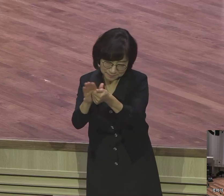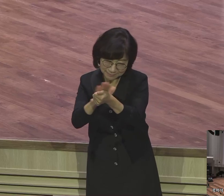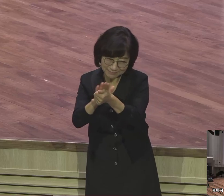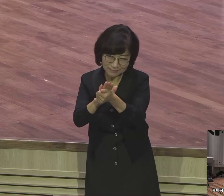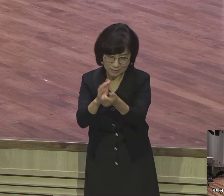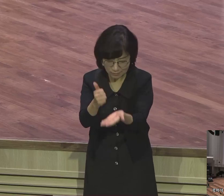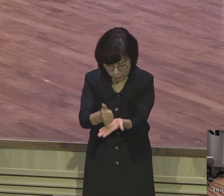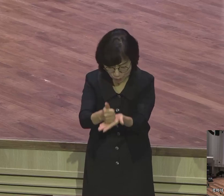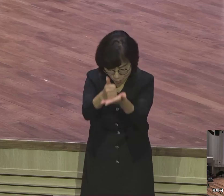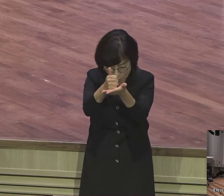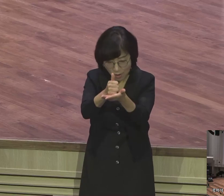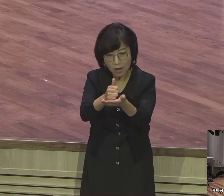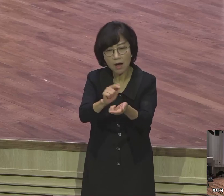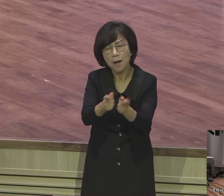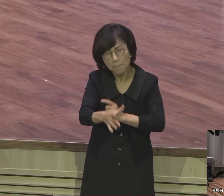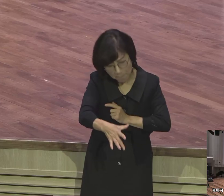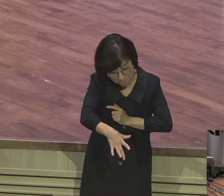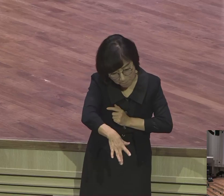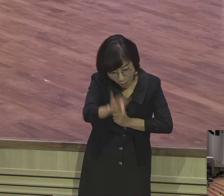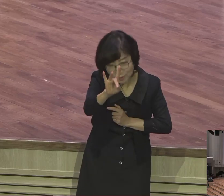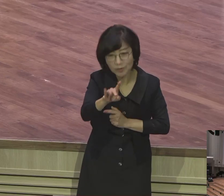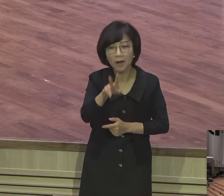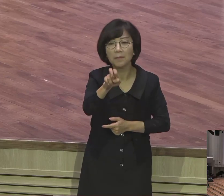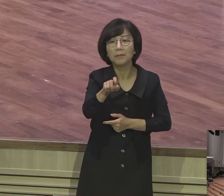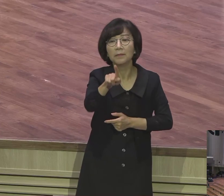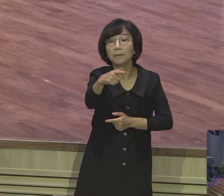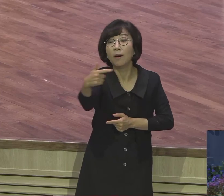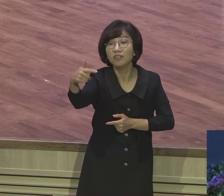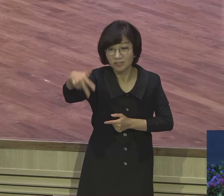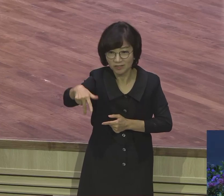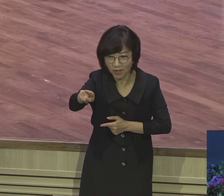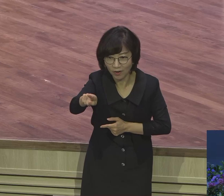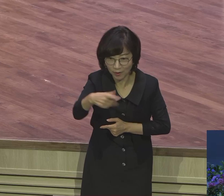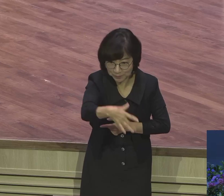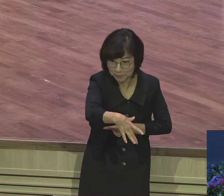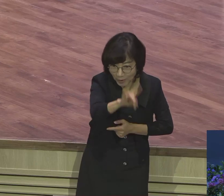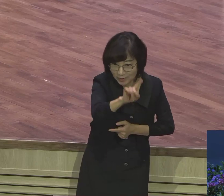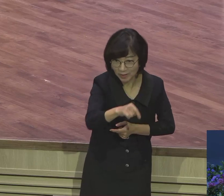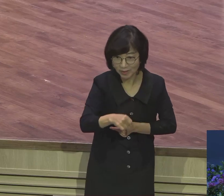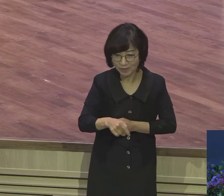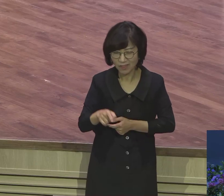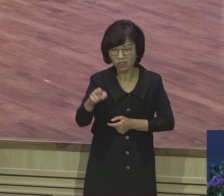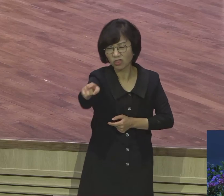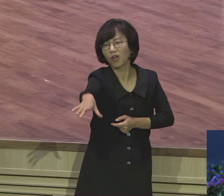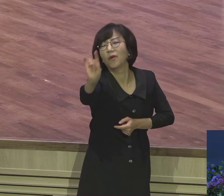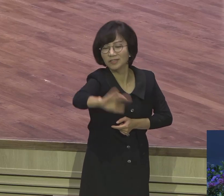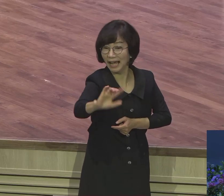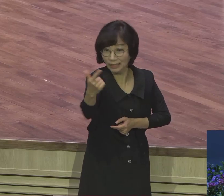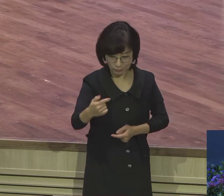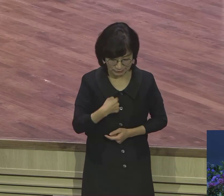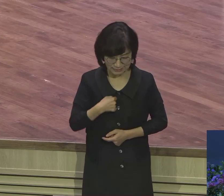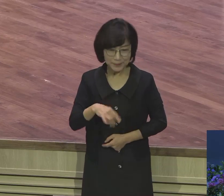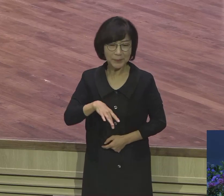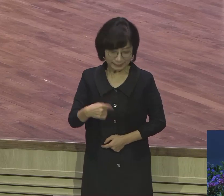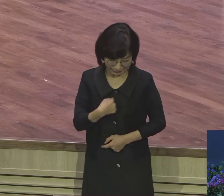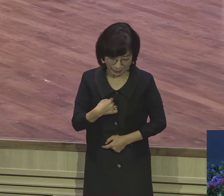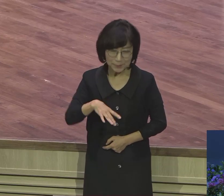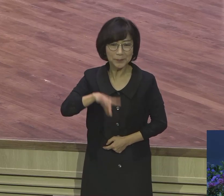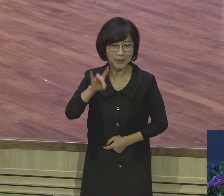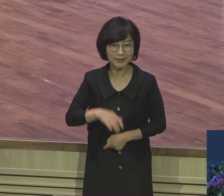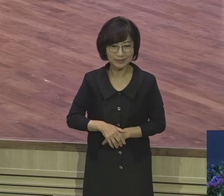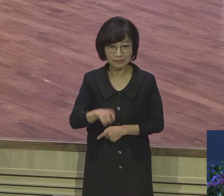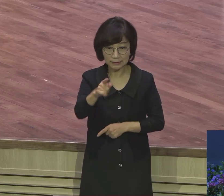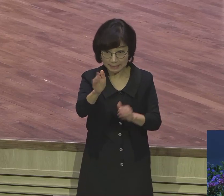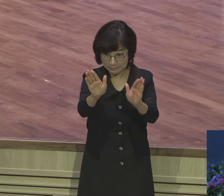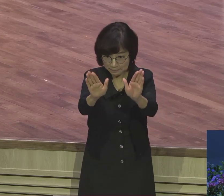먼저 하고 그래서 서로 먼저 하고 여기 중요한 것은 먼저입니다. 먼저 상대방이